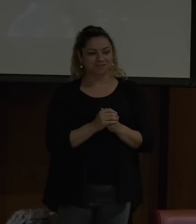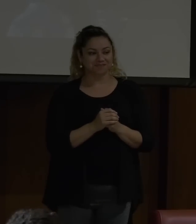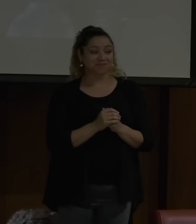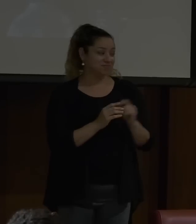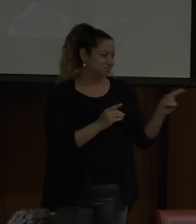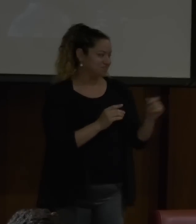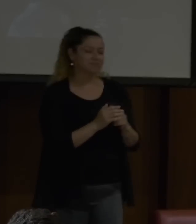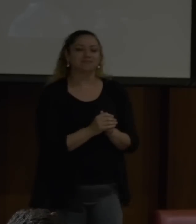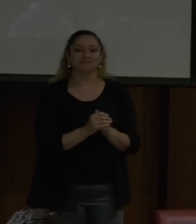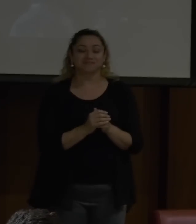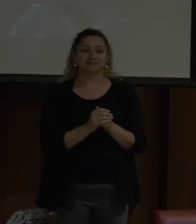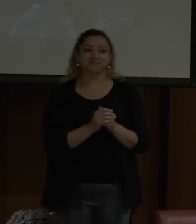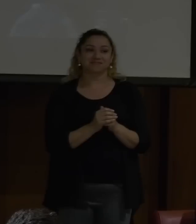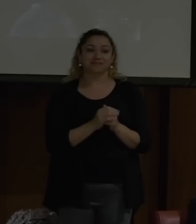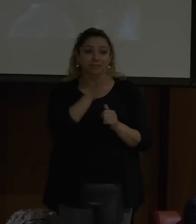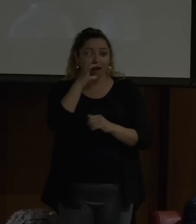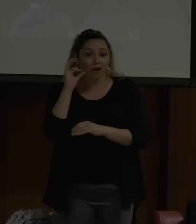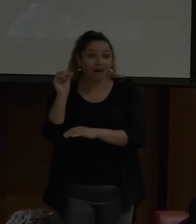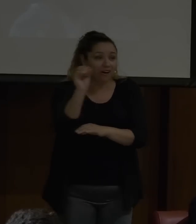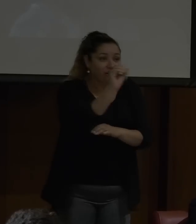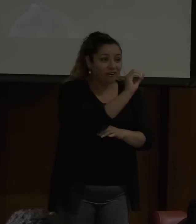Ay, señores, les vengo a contar